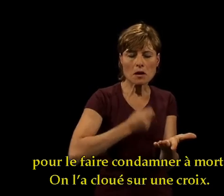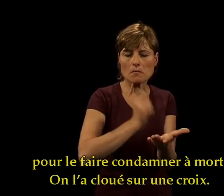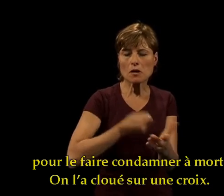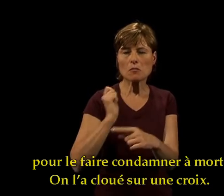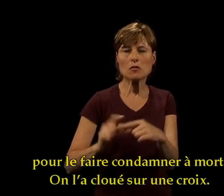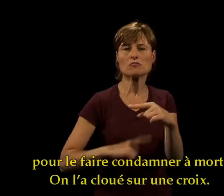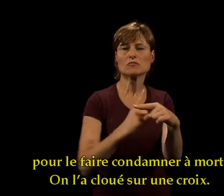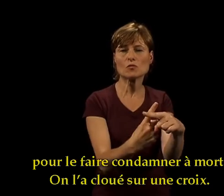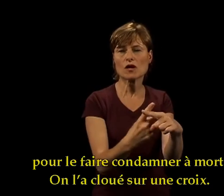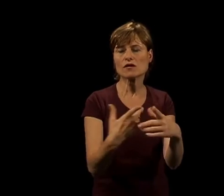croix.